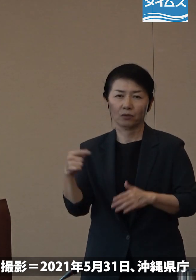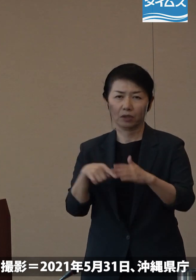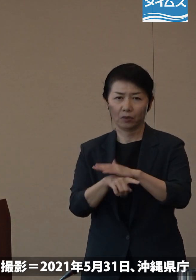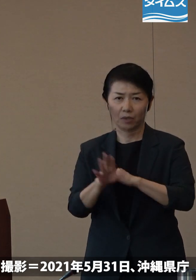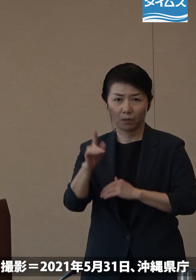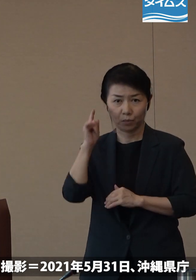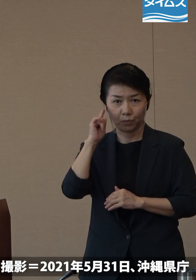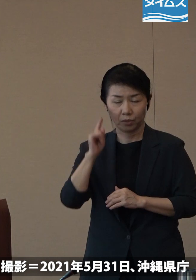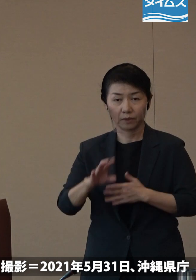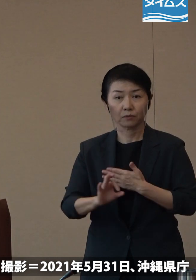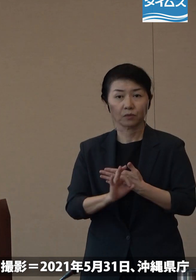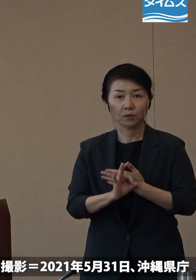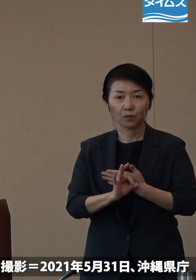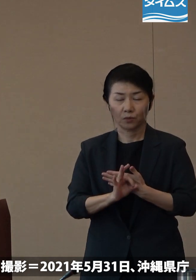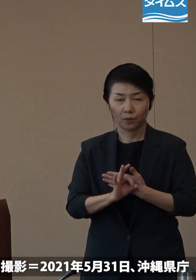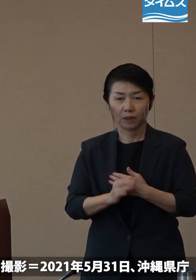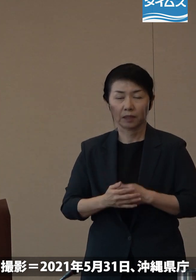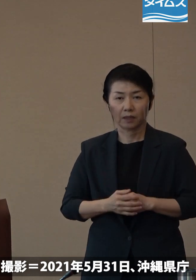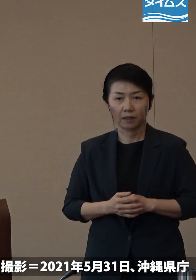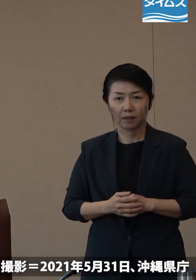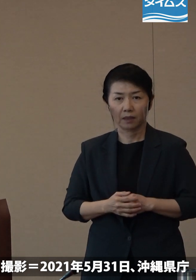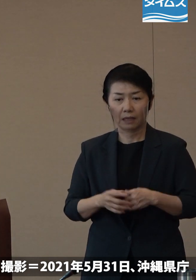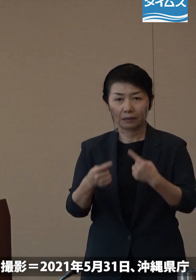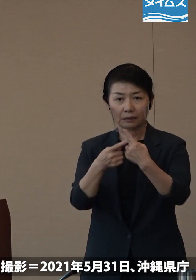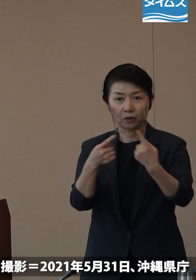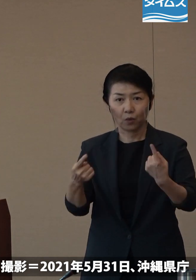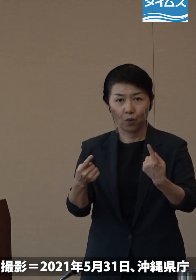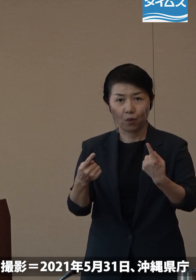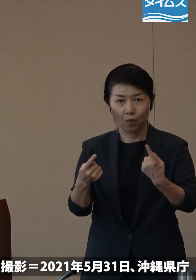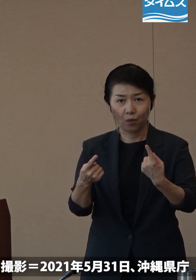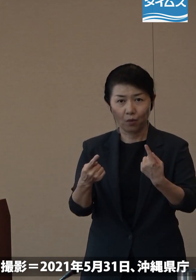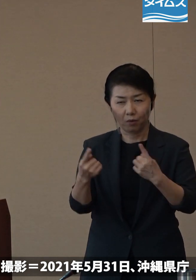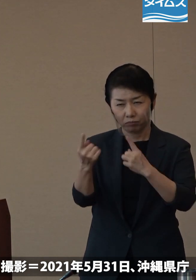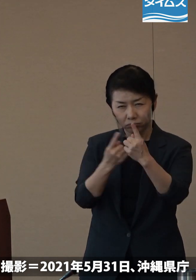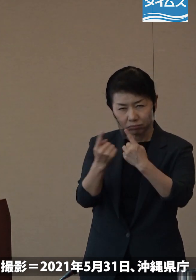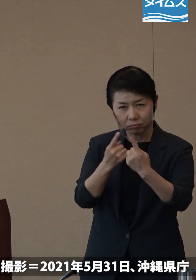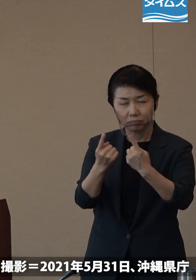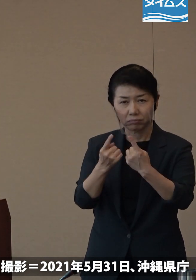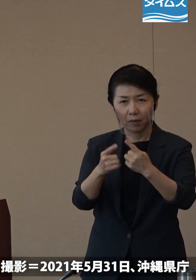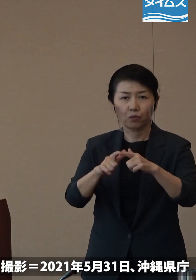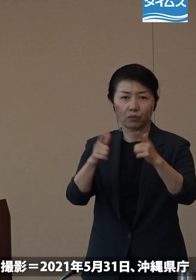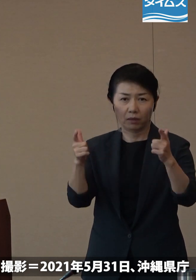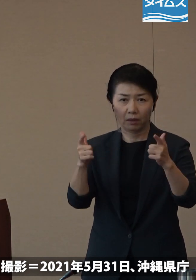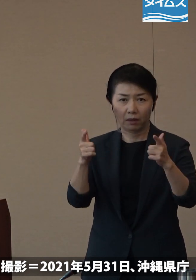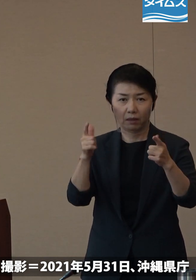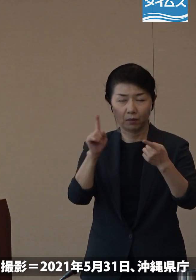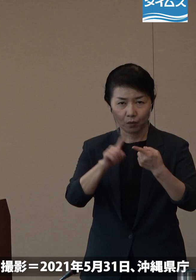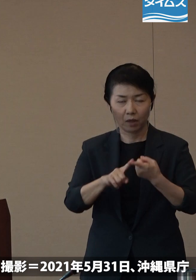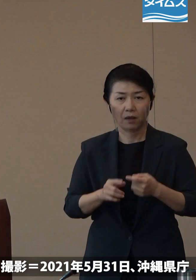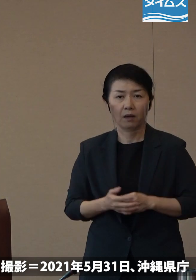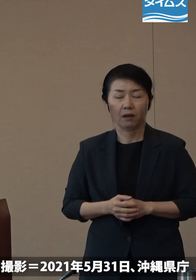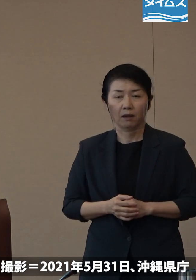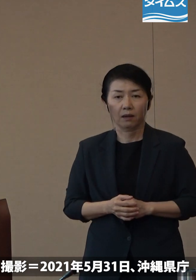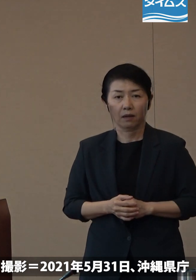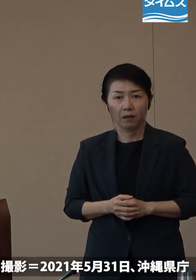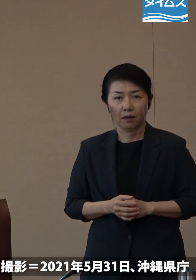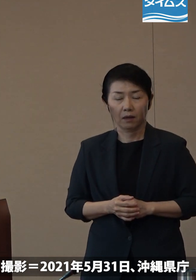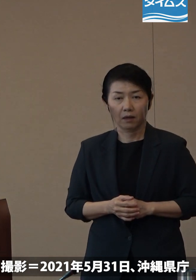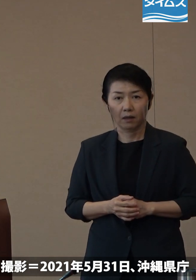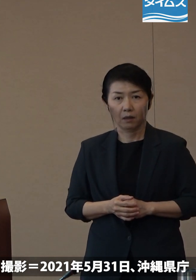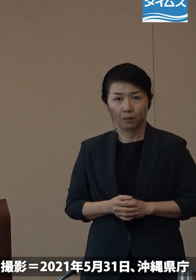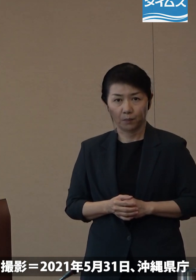思いますが、例えば、人の交流が盛んだということもあるかもしれませんし、あるいは